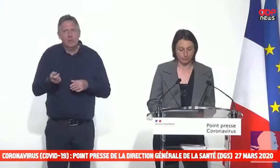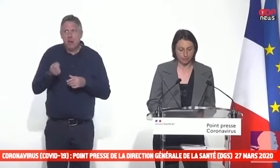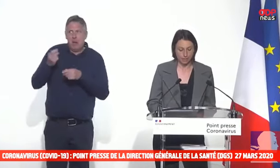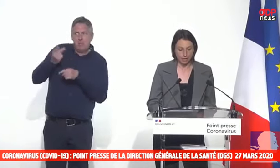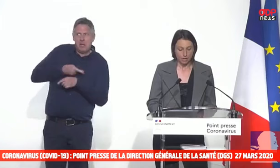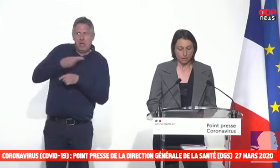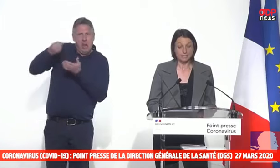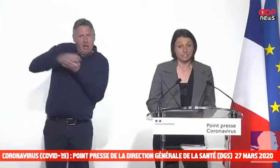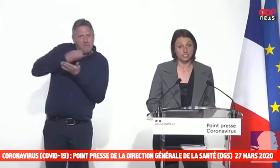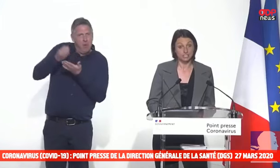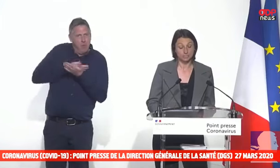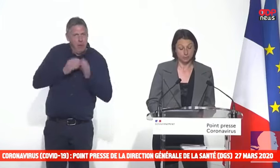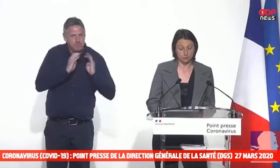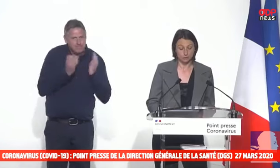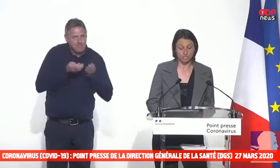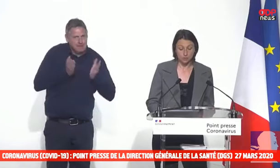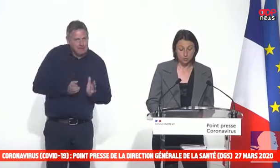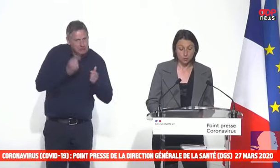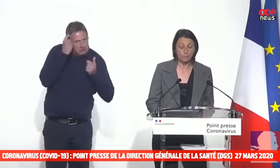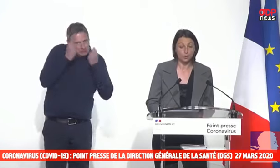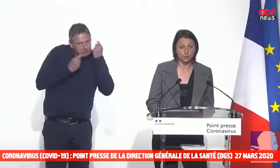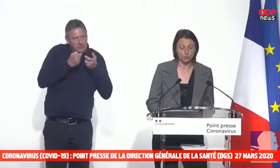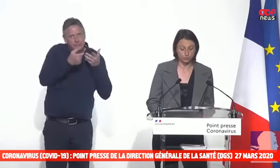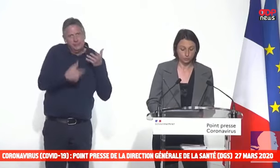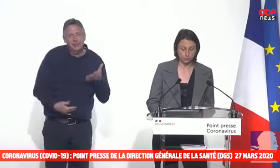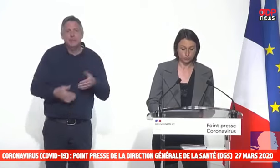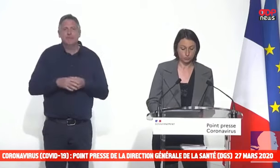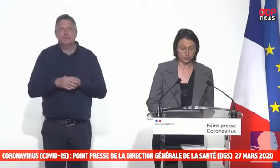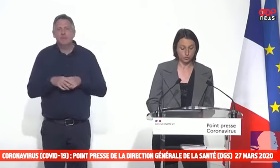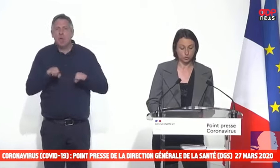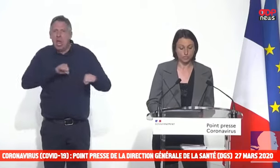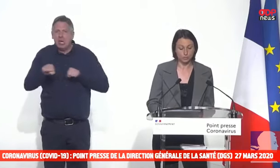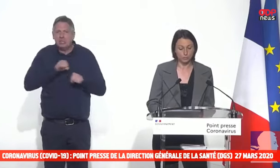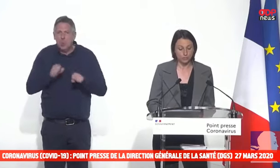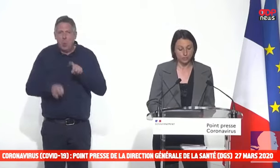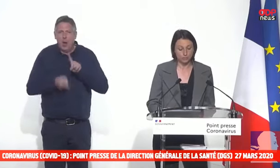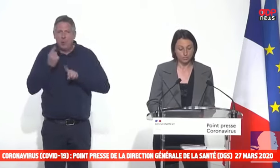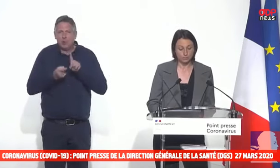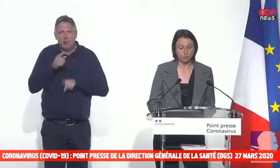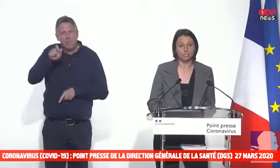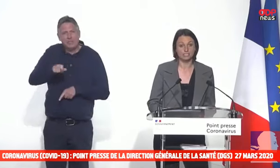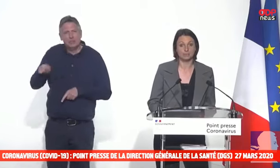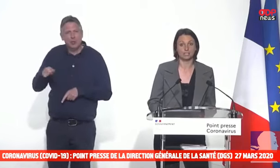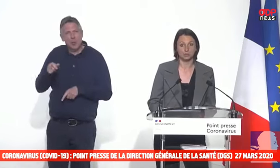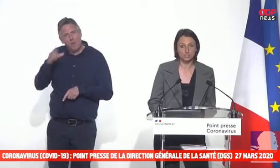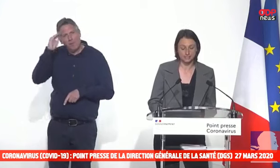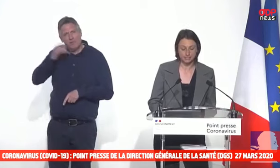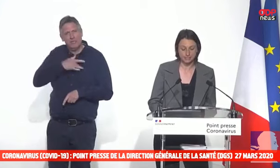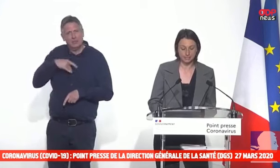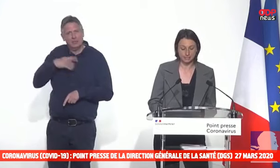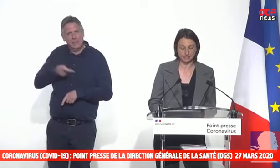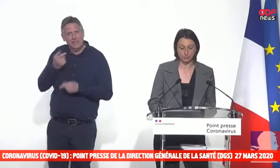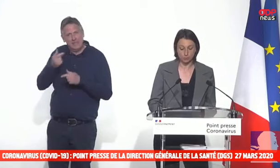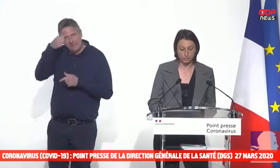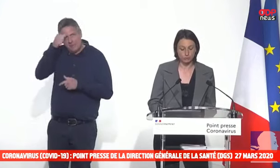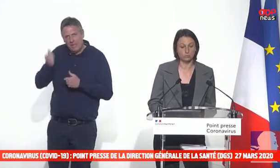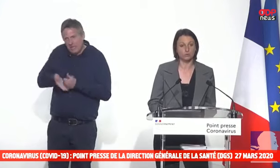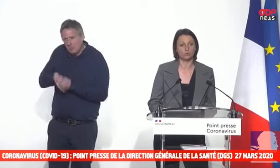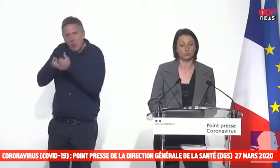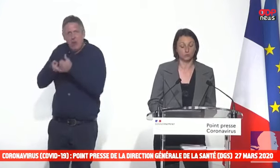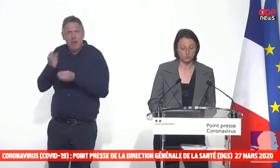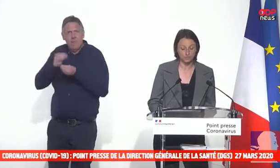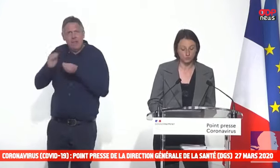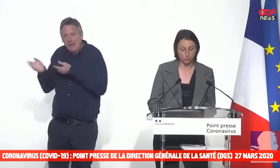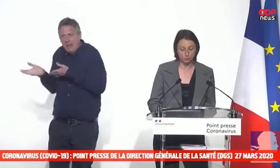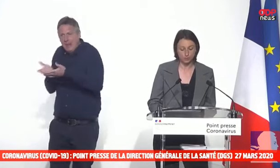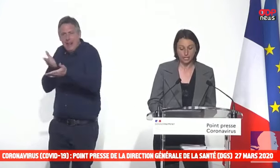médicale. Il s'agit d'une action importante pour soutenir nos soignants, notamment sur les aspects logistiques, d'approvisionnement,